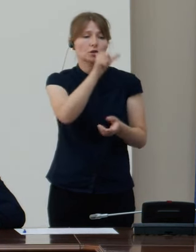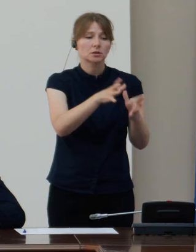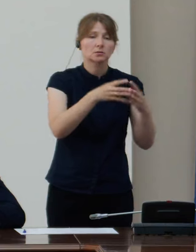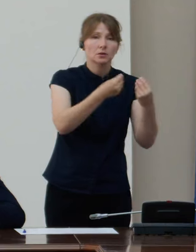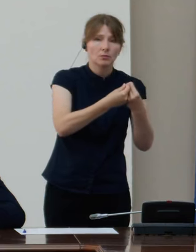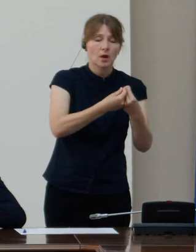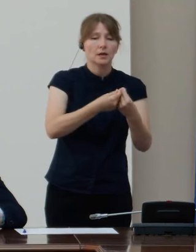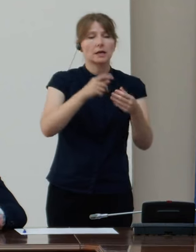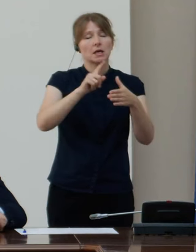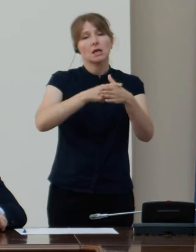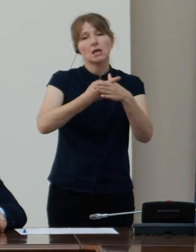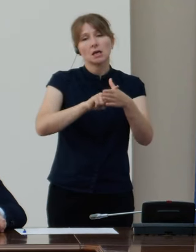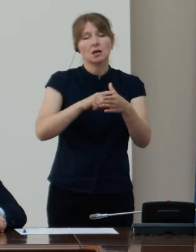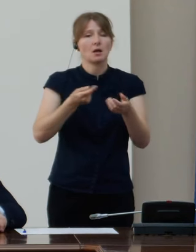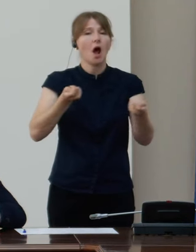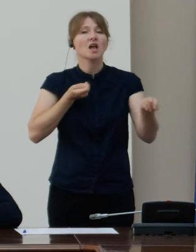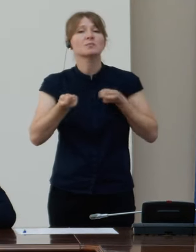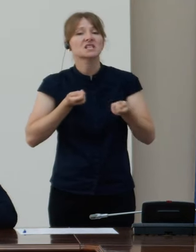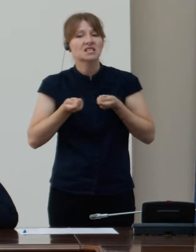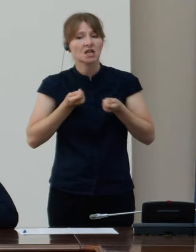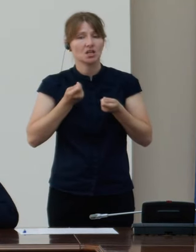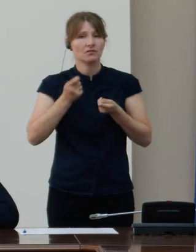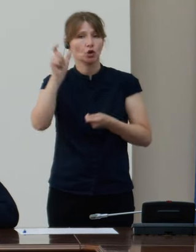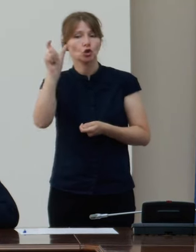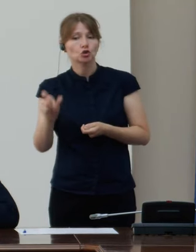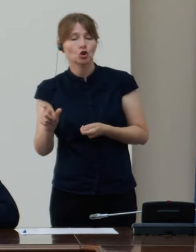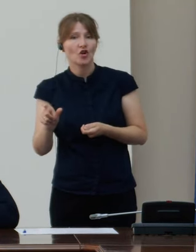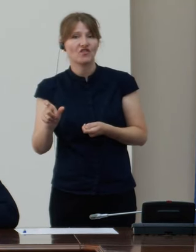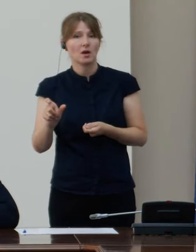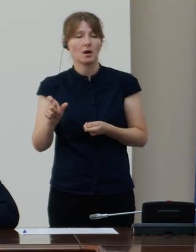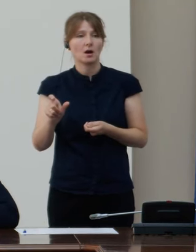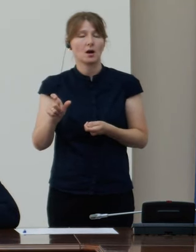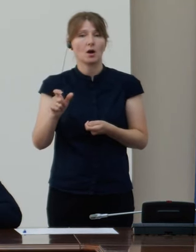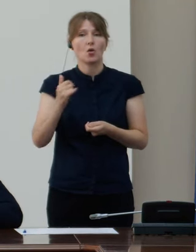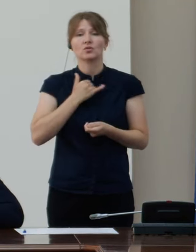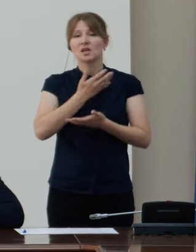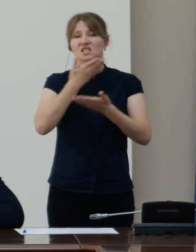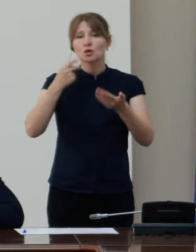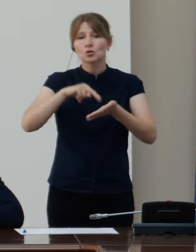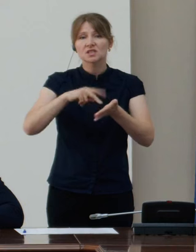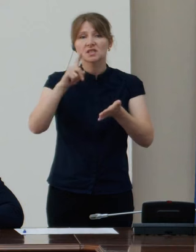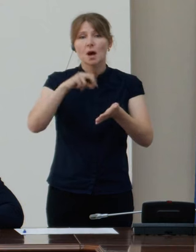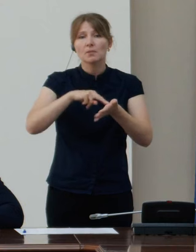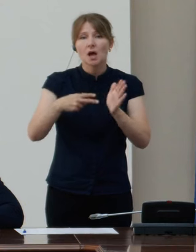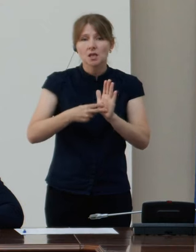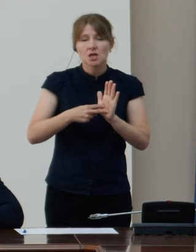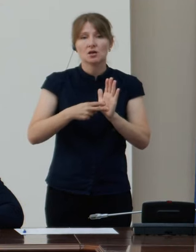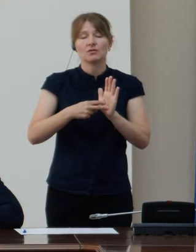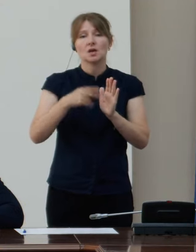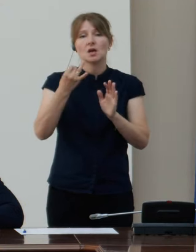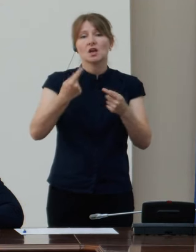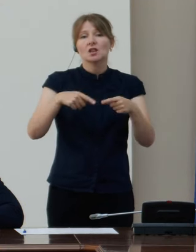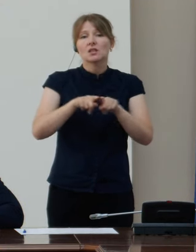de o unitate administrativă, dar nu avem lucrurile planificate și nu acționăm